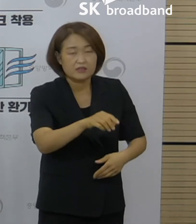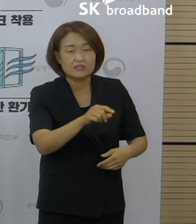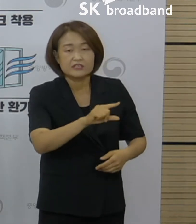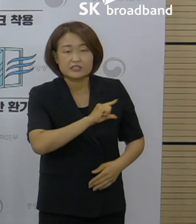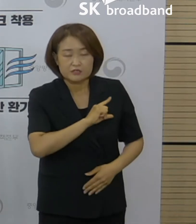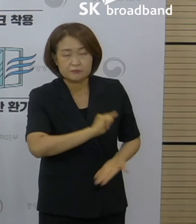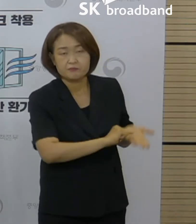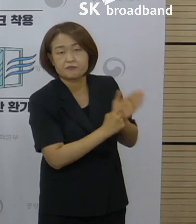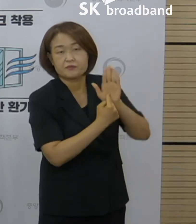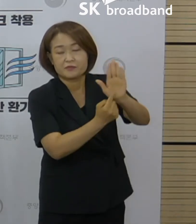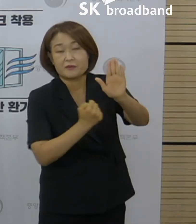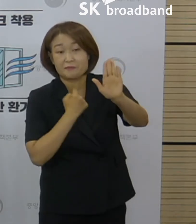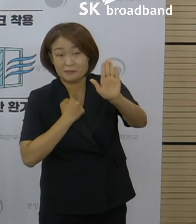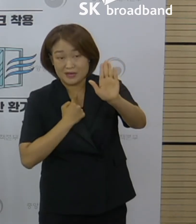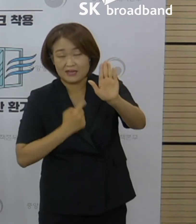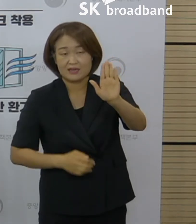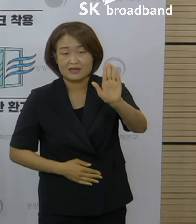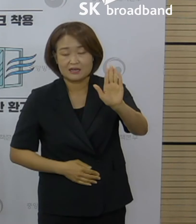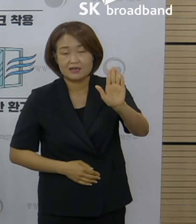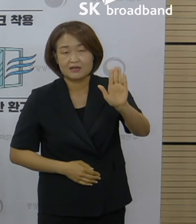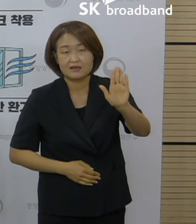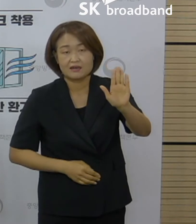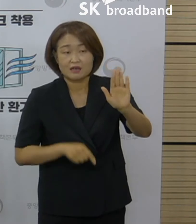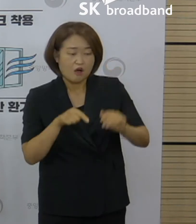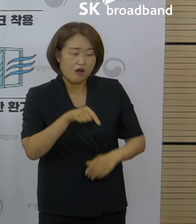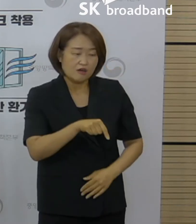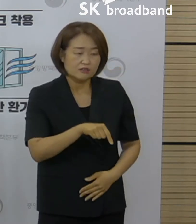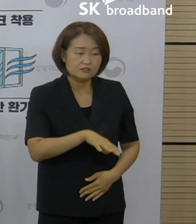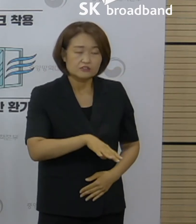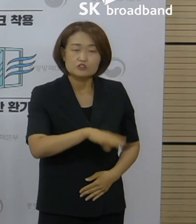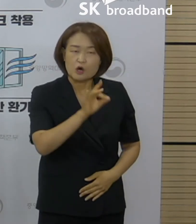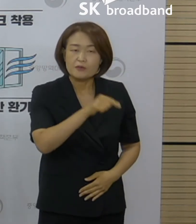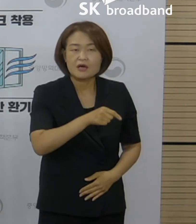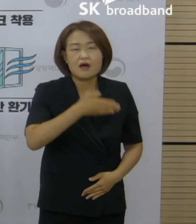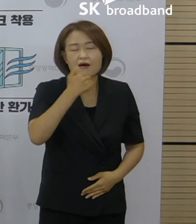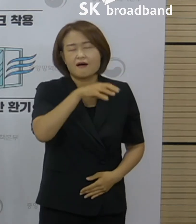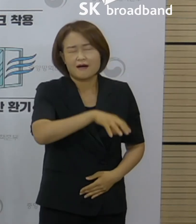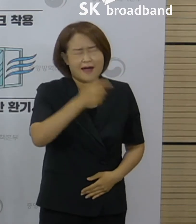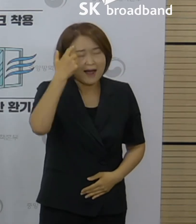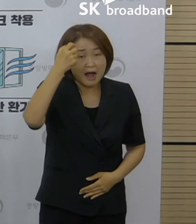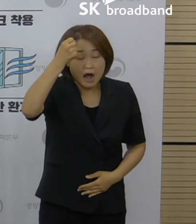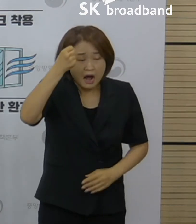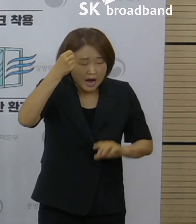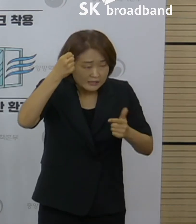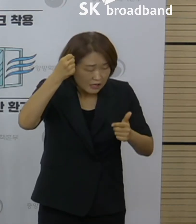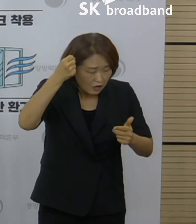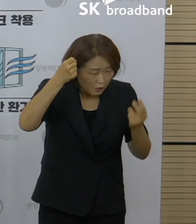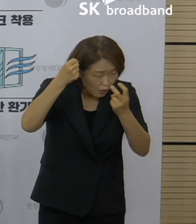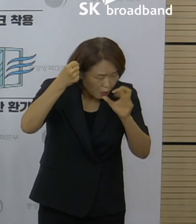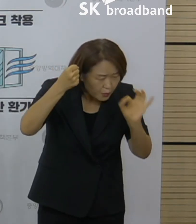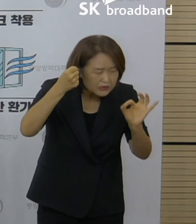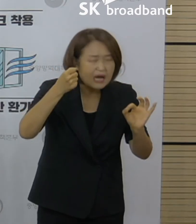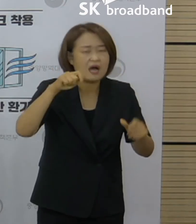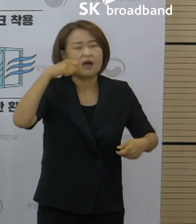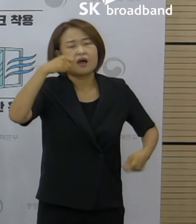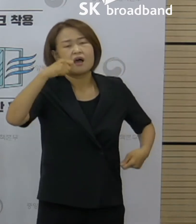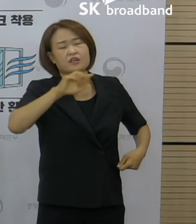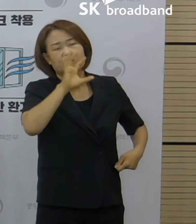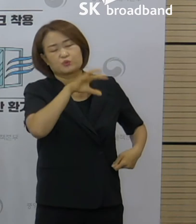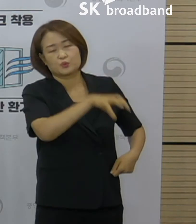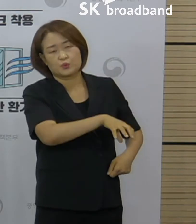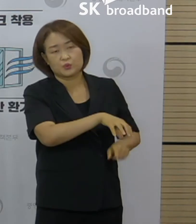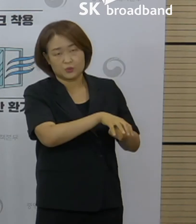재난 문자를 발송한 바 있습니다. 당시에는 음식점으로 파악 알고 있었던 것이 추가 조사 결과 이제 댄스